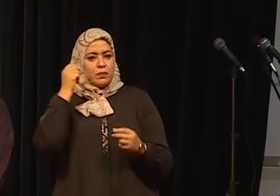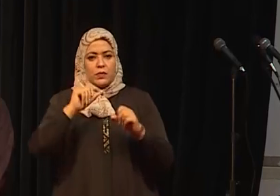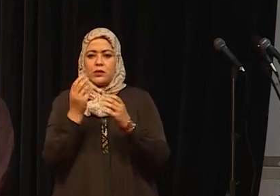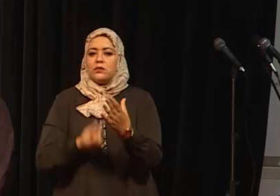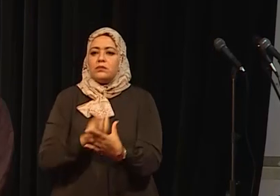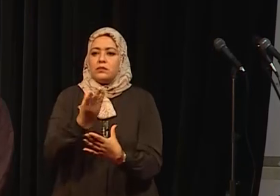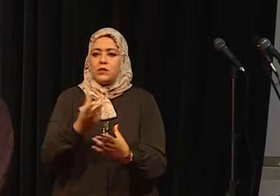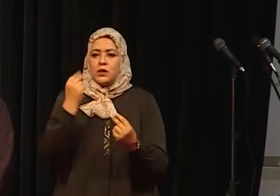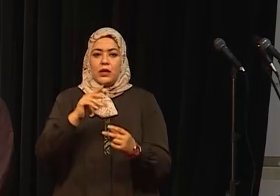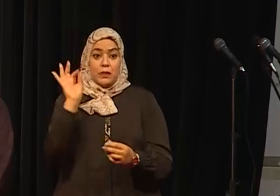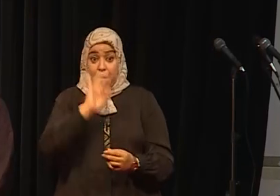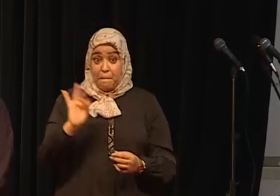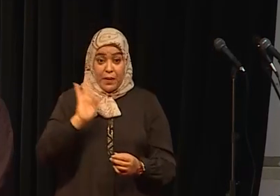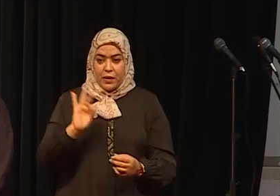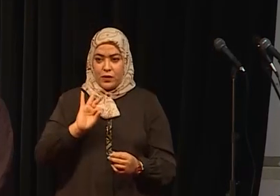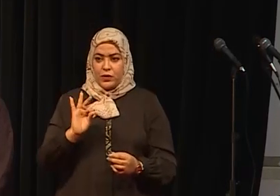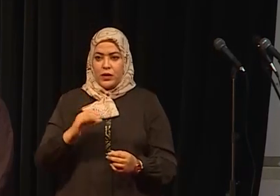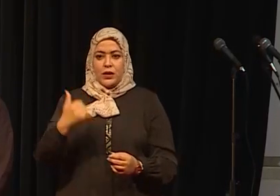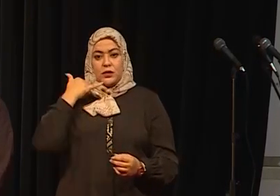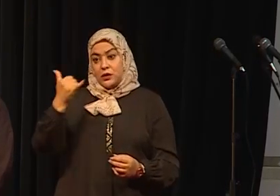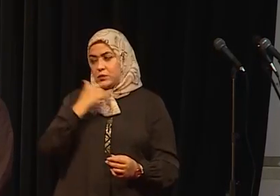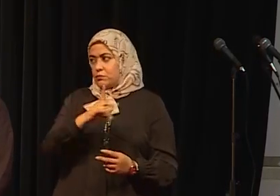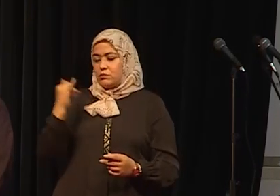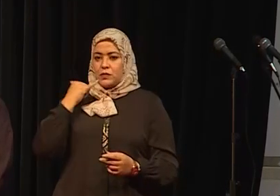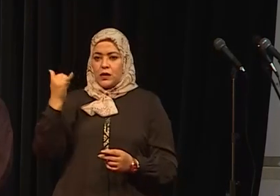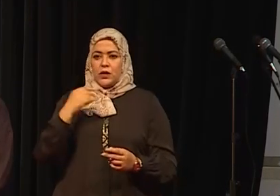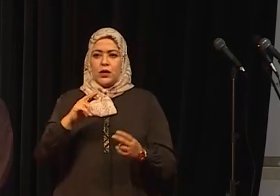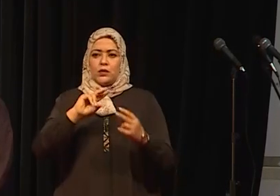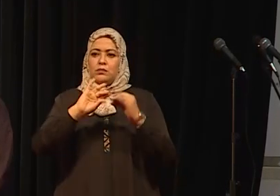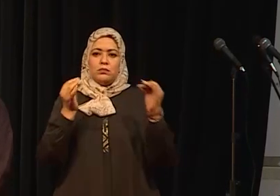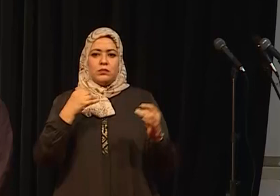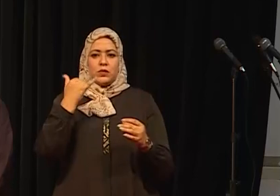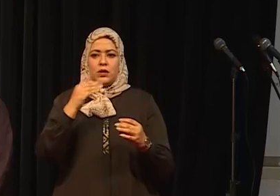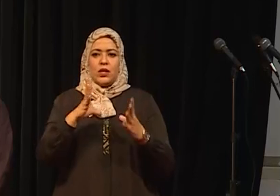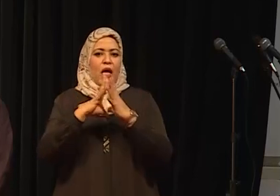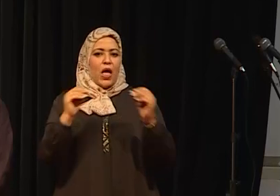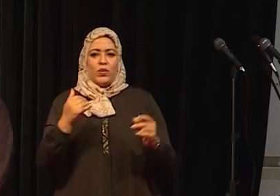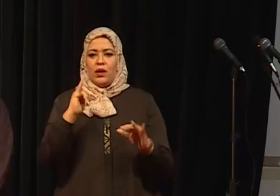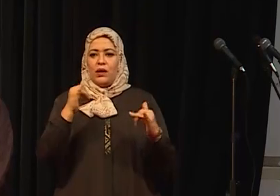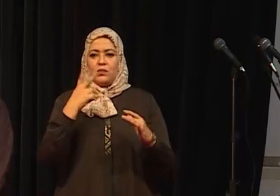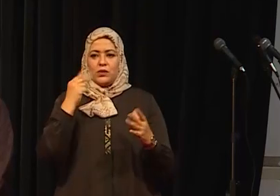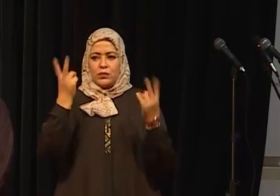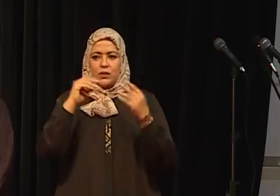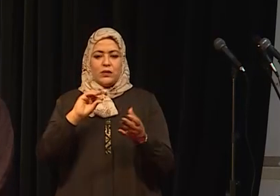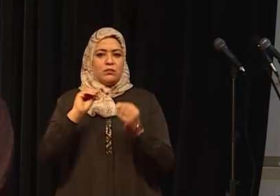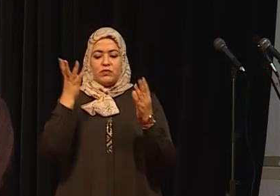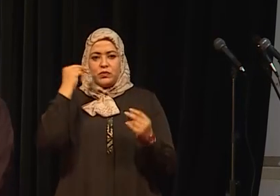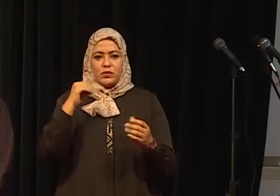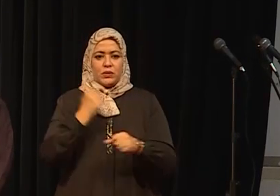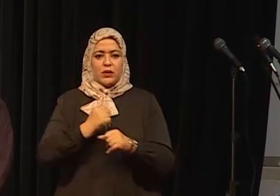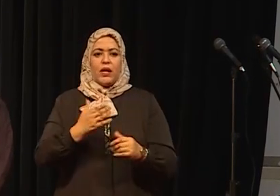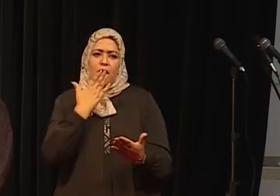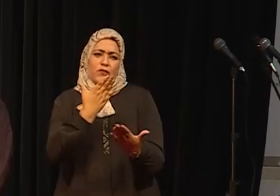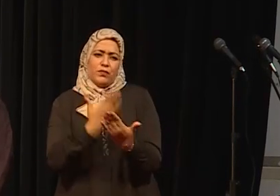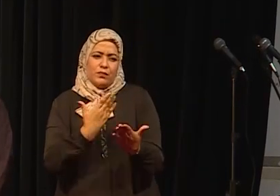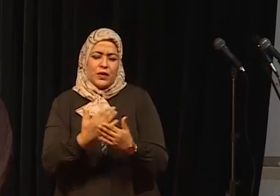نصائح، ولا ما جبرتيوش خصكم تصلوا بنا باش تقولوا لنا راه هذا الشيء راه خاوي عندكم راه ما كاملش ودابا